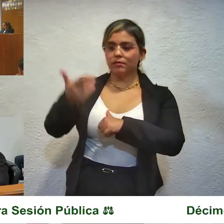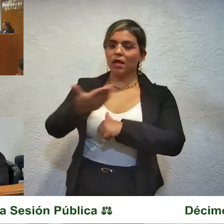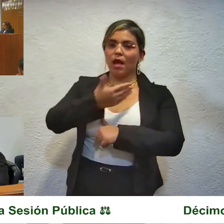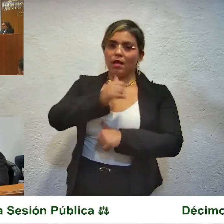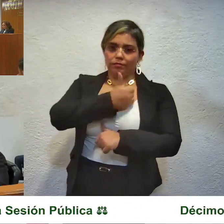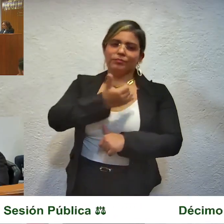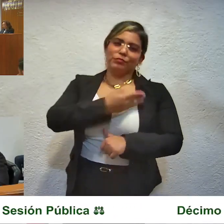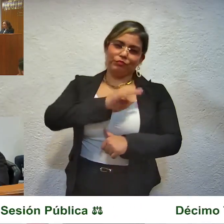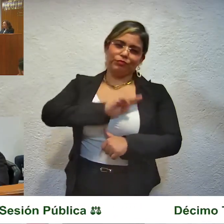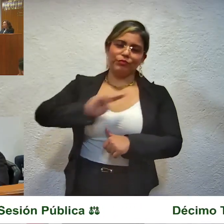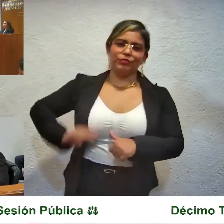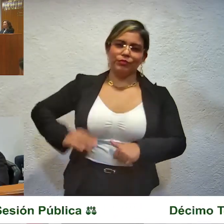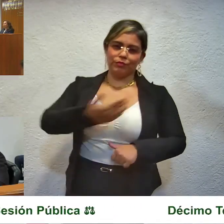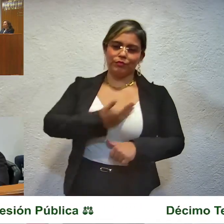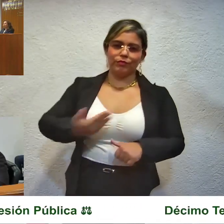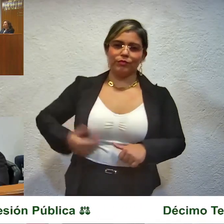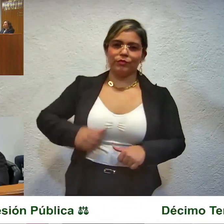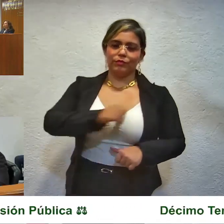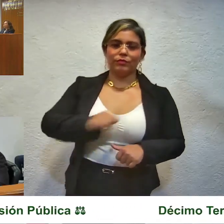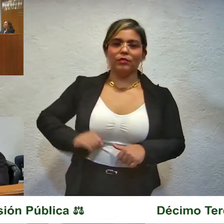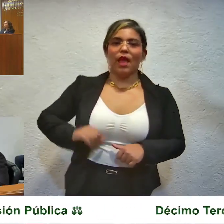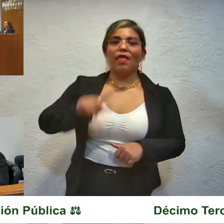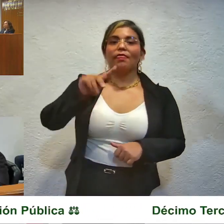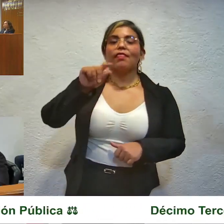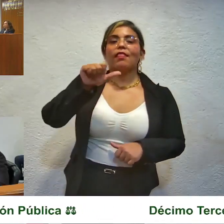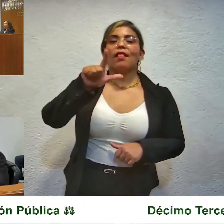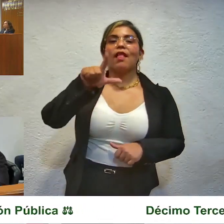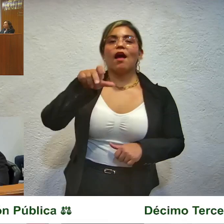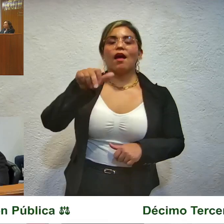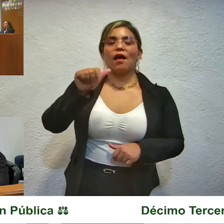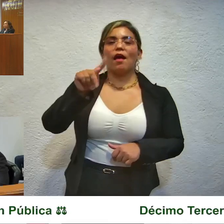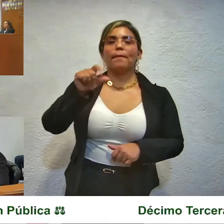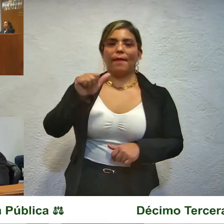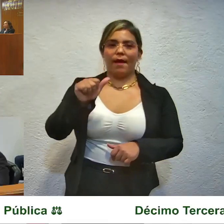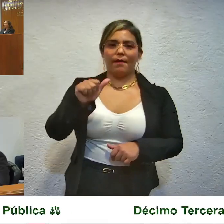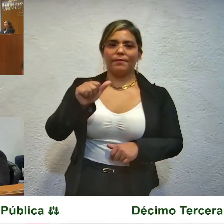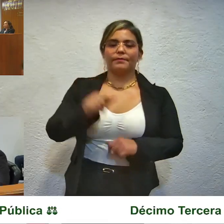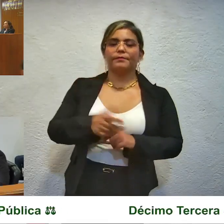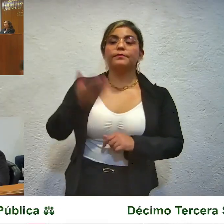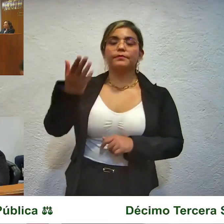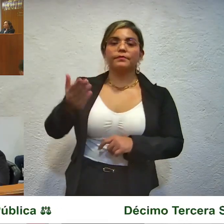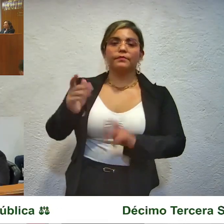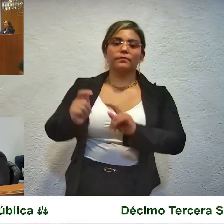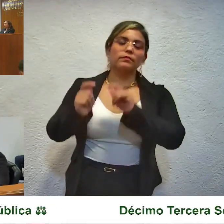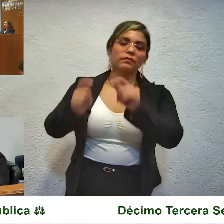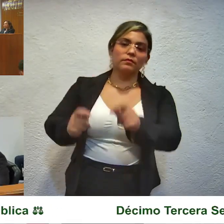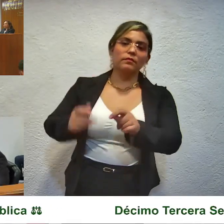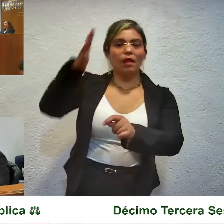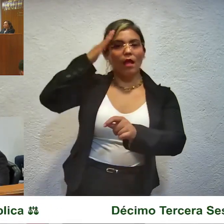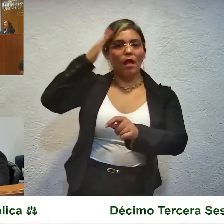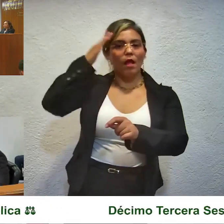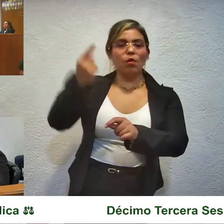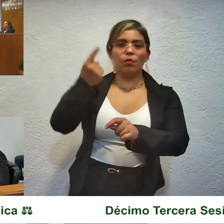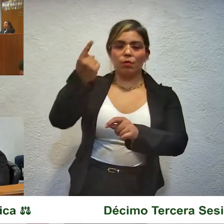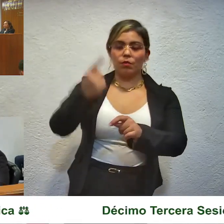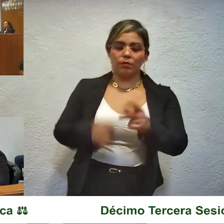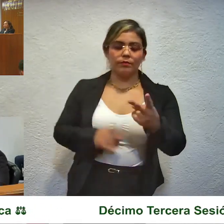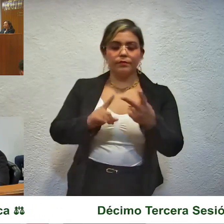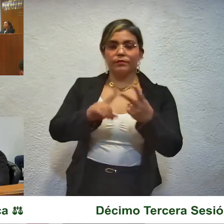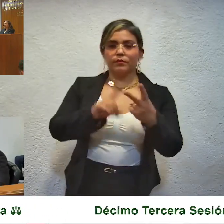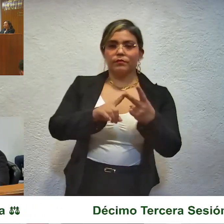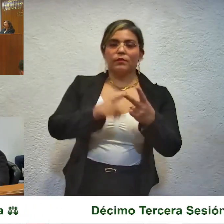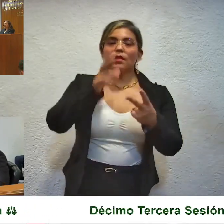y ayuntamiento constitucional de Tlapa de Comonfort Guerrero, asunto que fue turnado a la ponencia 1. El asunto número 2 es